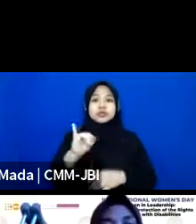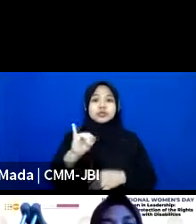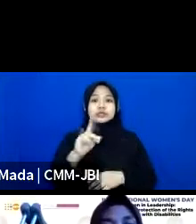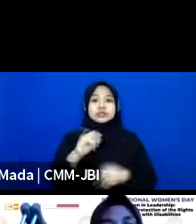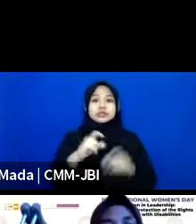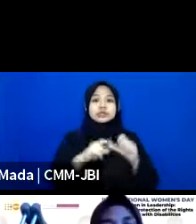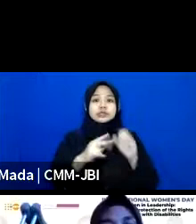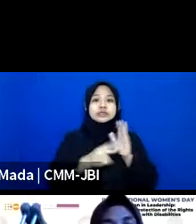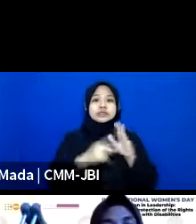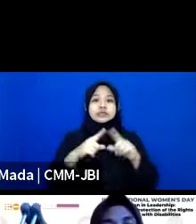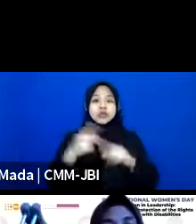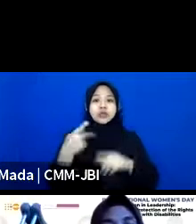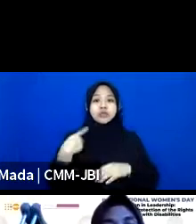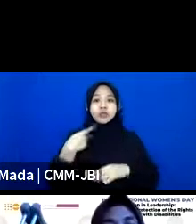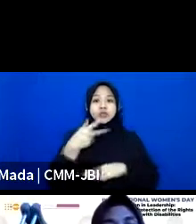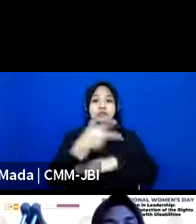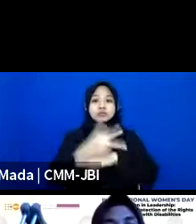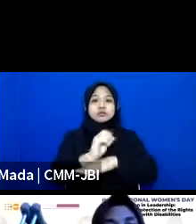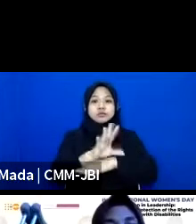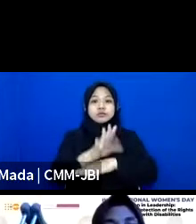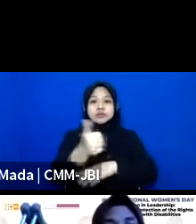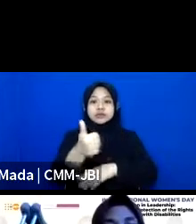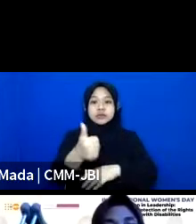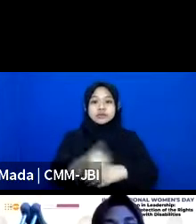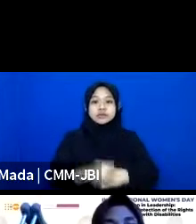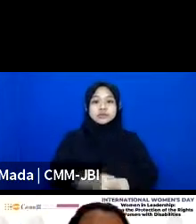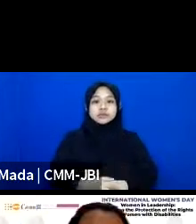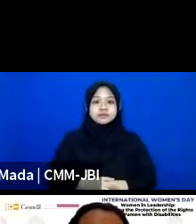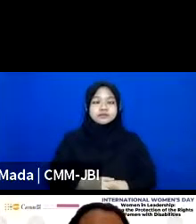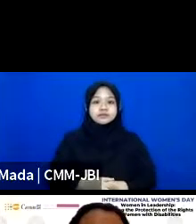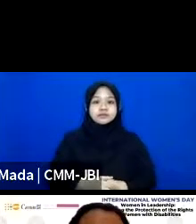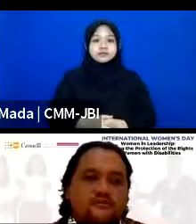kini please turn the webcam on